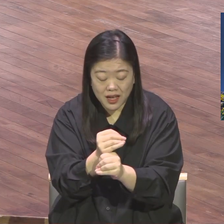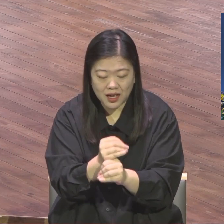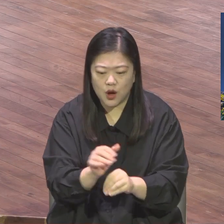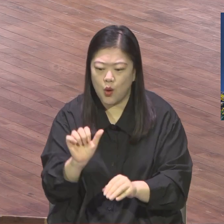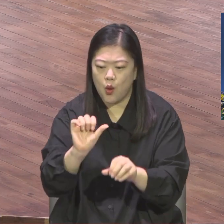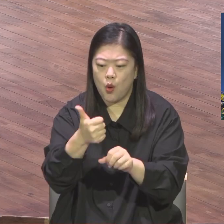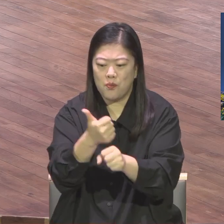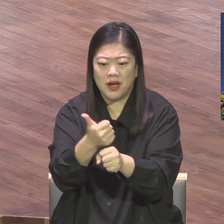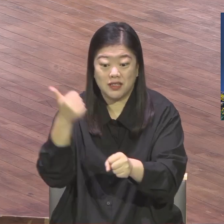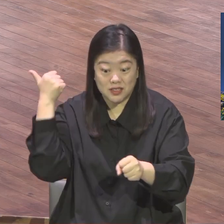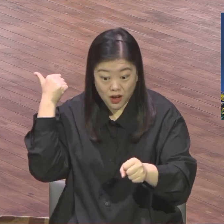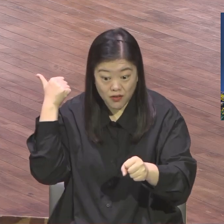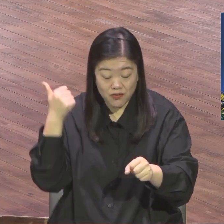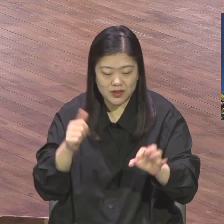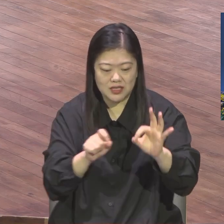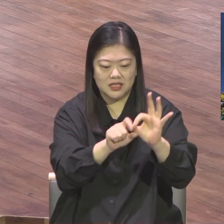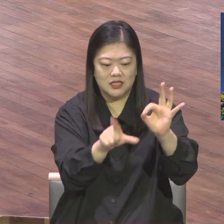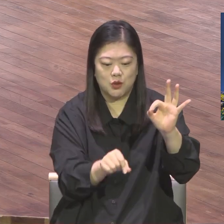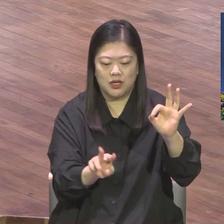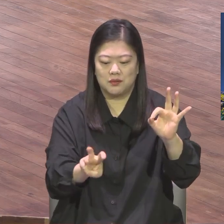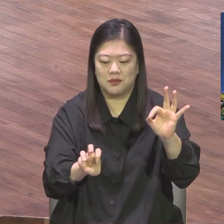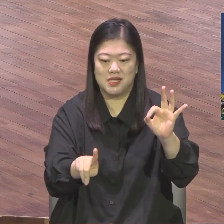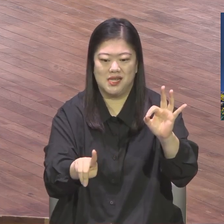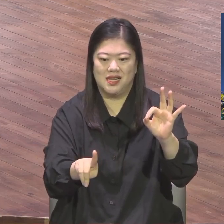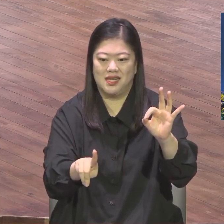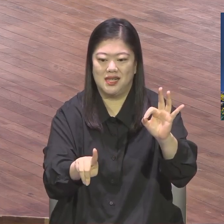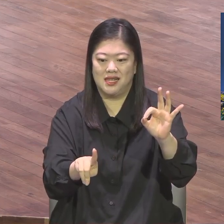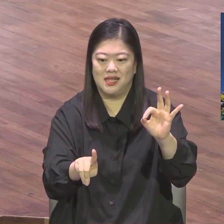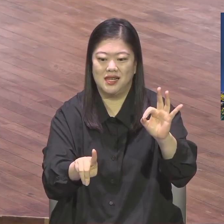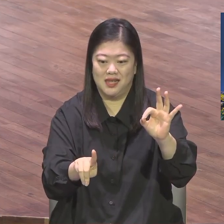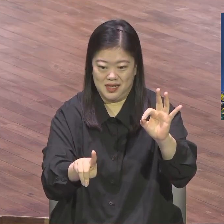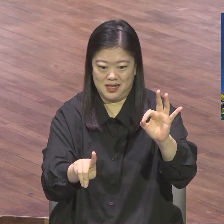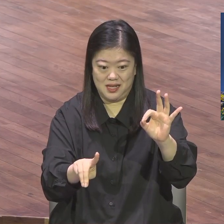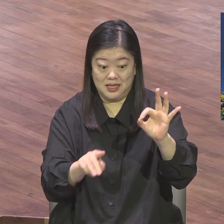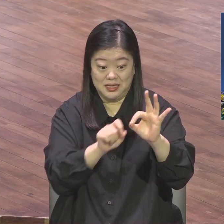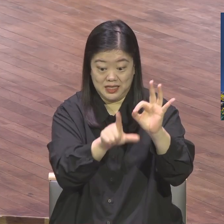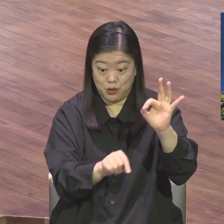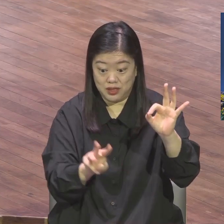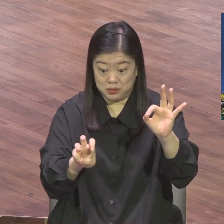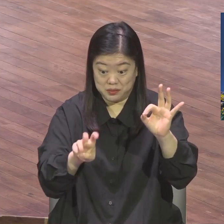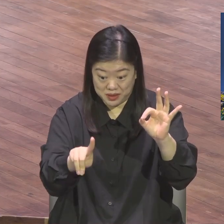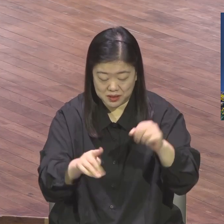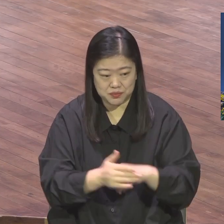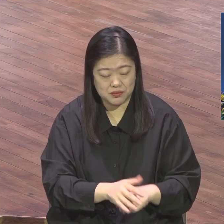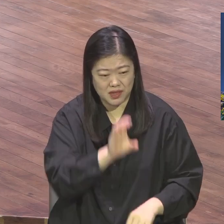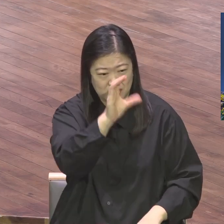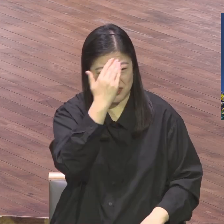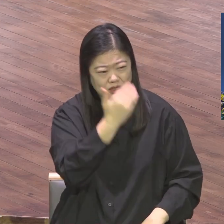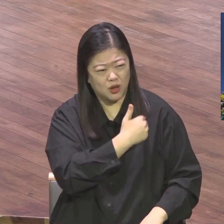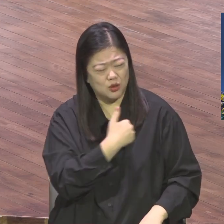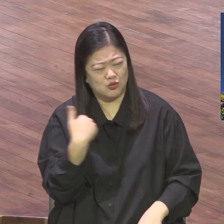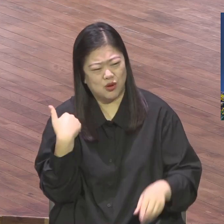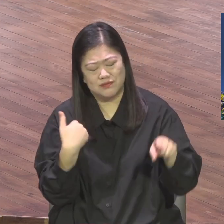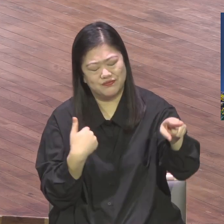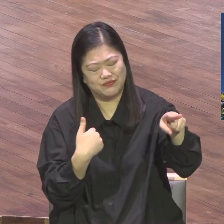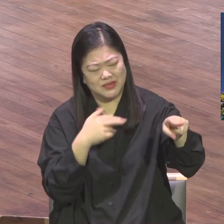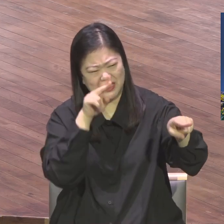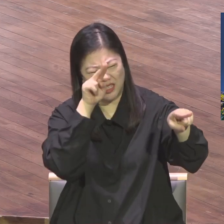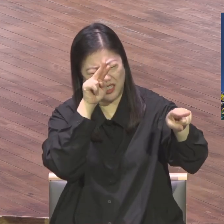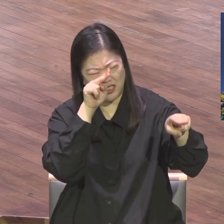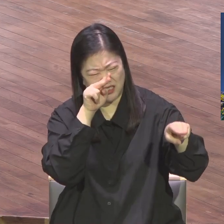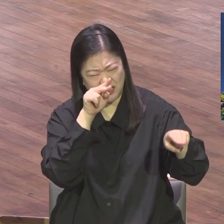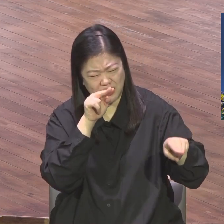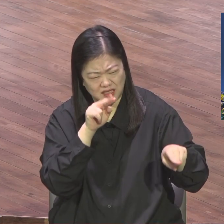비덴베르크 대학에 있는 교회 정문에 95개 조항의 반박문을 그래 붙인